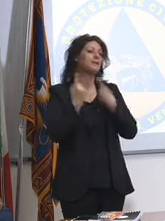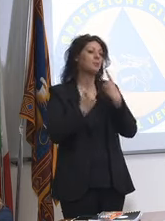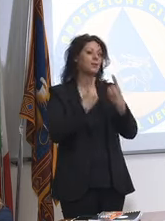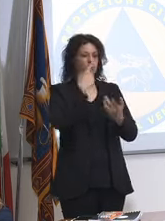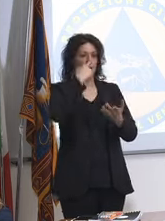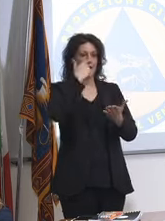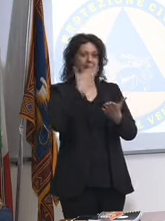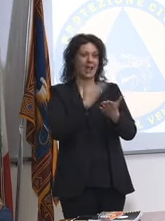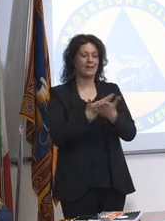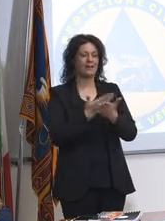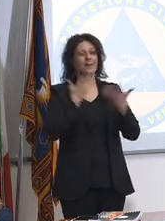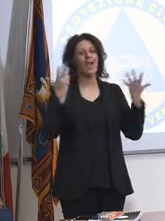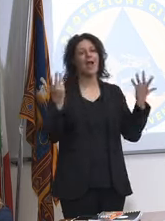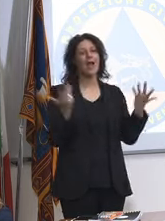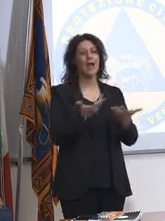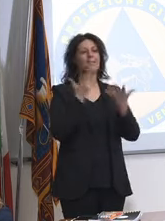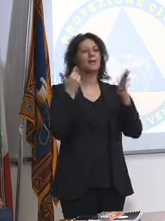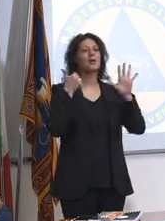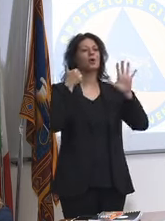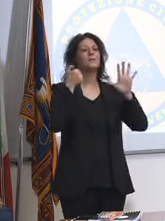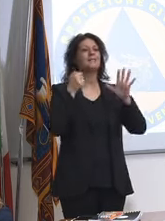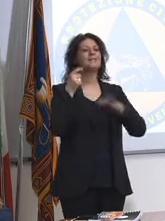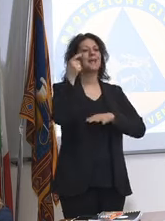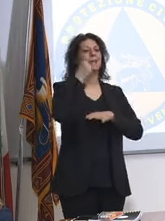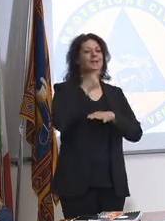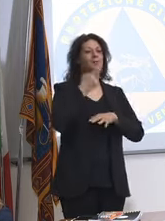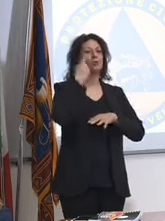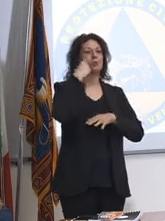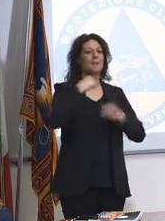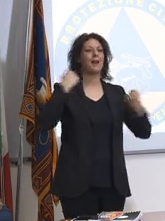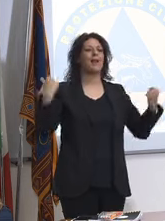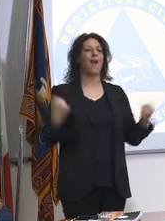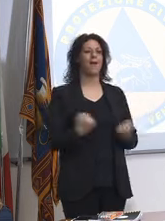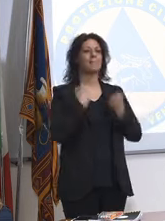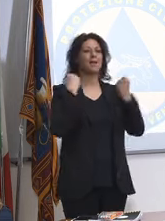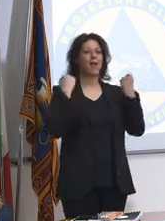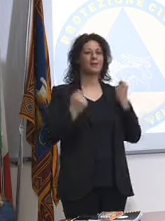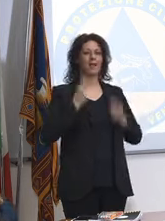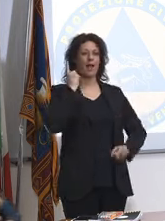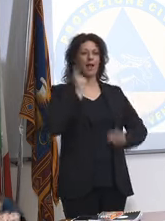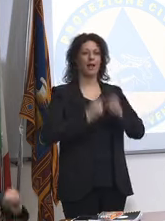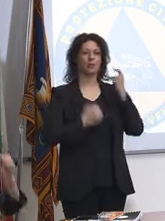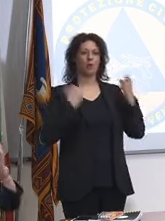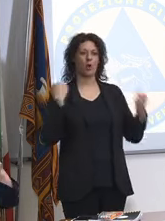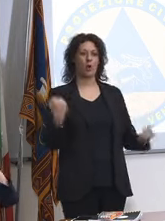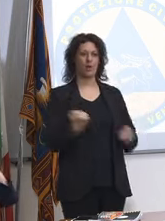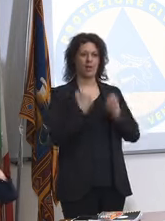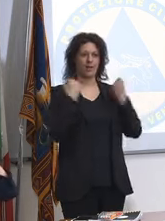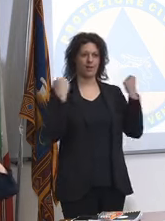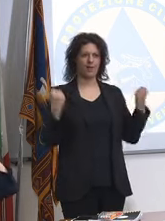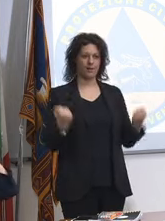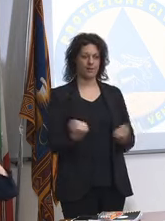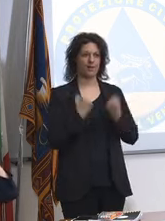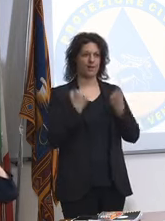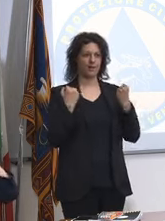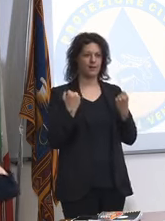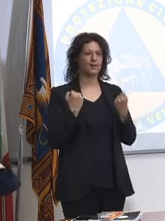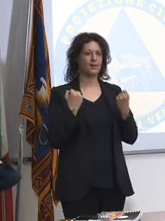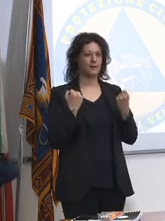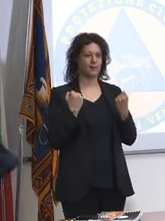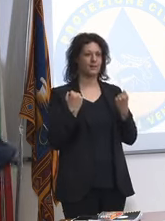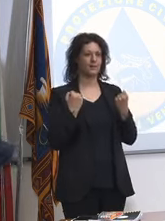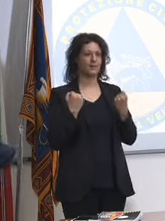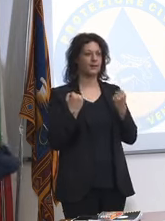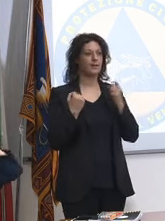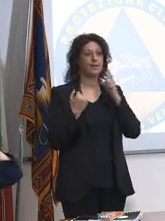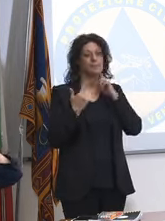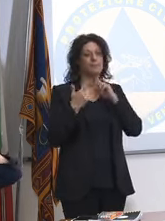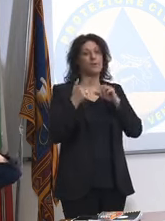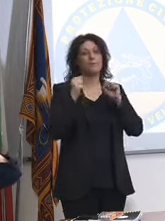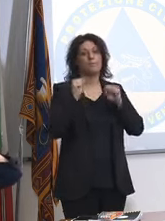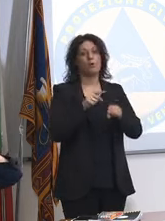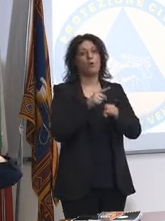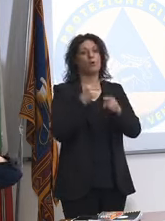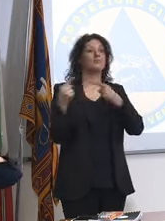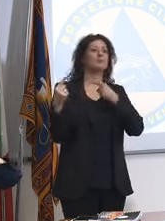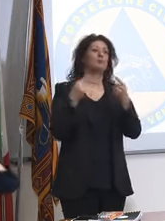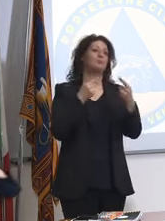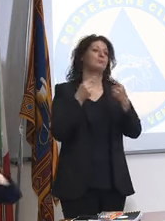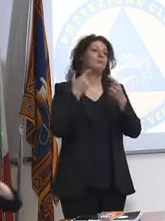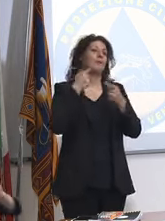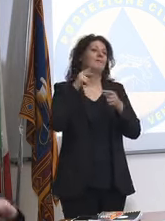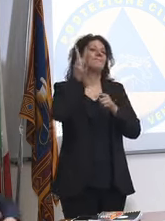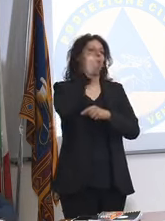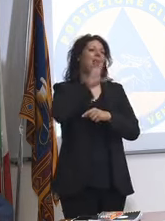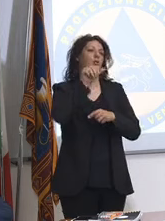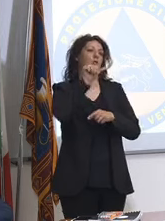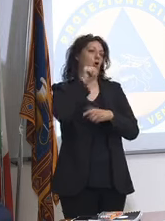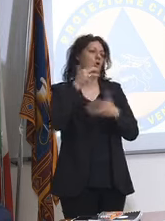almeno di campagna elettorale vera, con la possibilità di discutere di quello che si pensa si debba fare in merito per i prossimi giorni. Ma mi